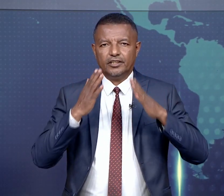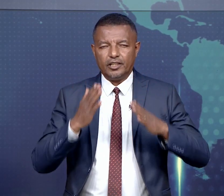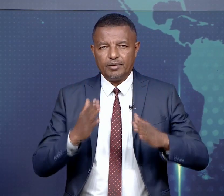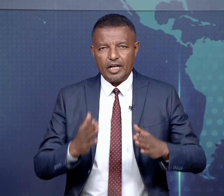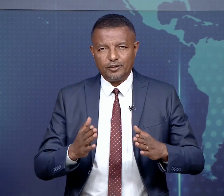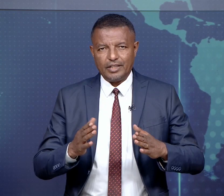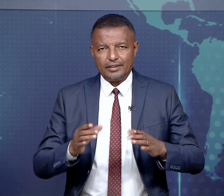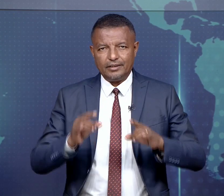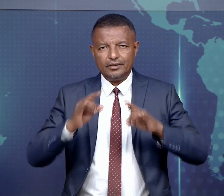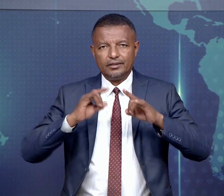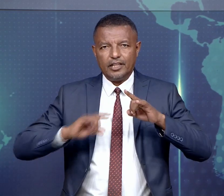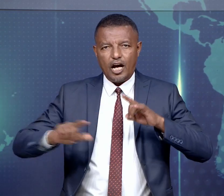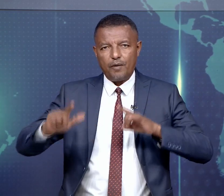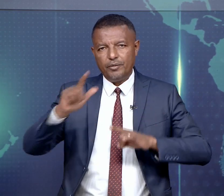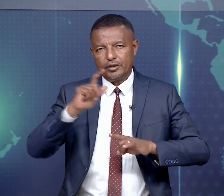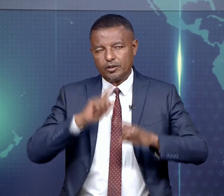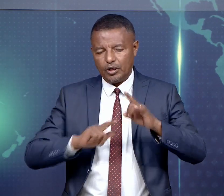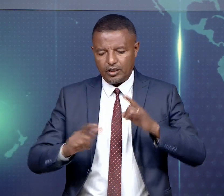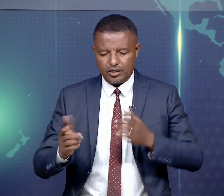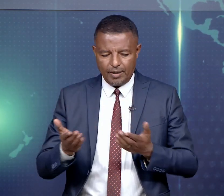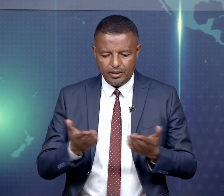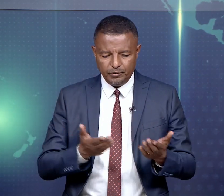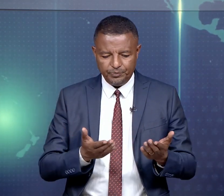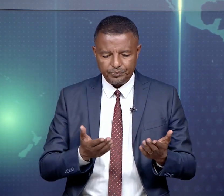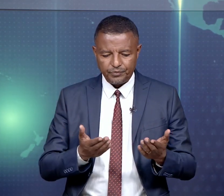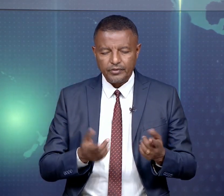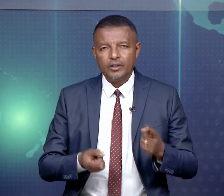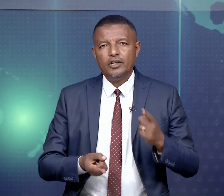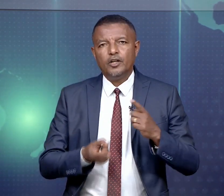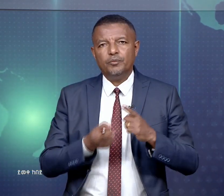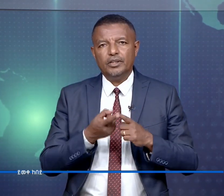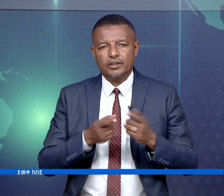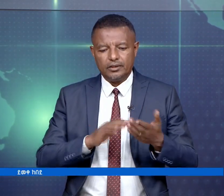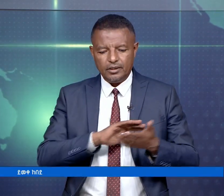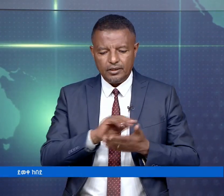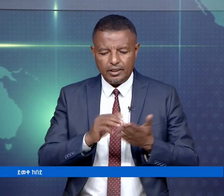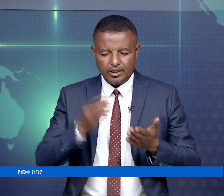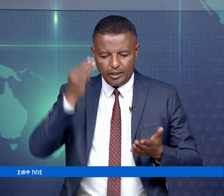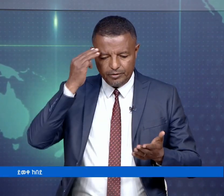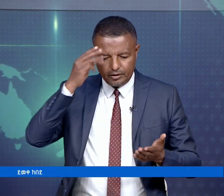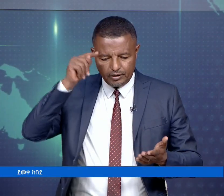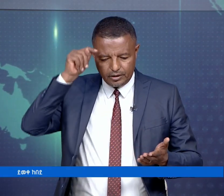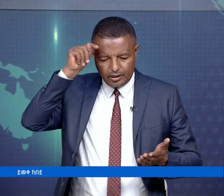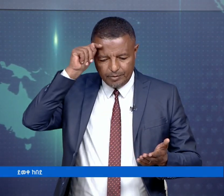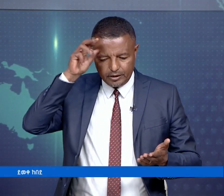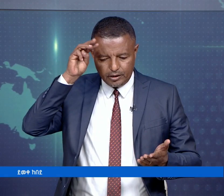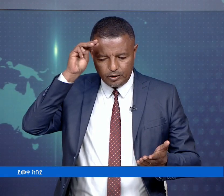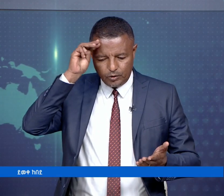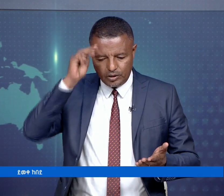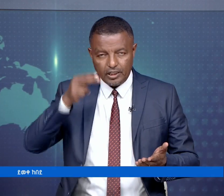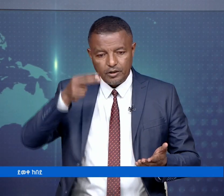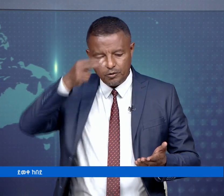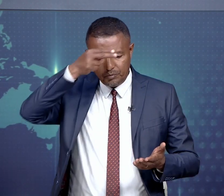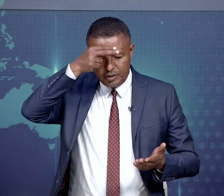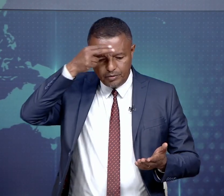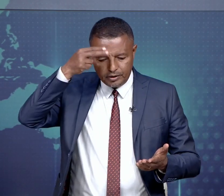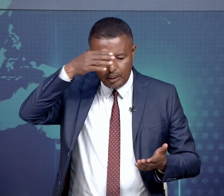ተናትልን ተመልካቾቻችን ዜና በመልክት ቋንቋ ቀርባለም። ምክትል ጠቅላይ ሚኒስትር ተመስገን ጥሩነህ